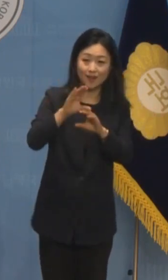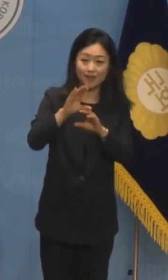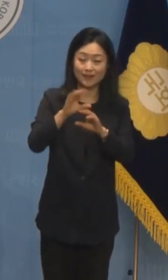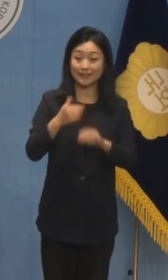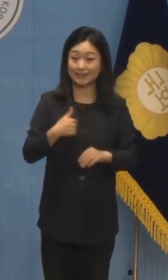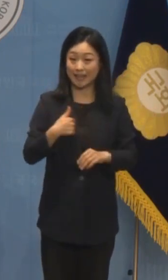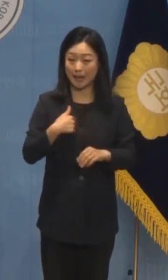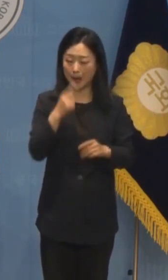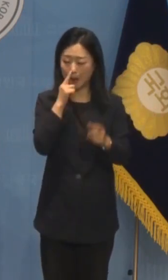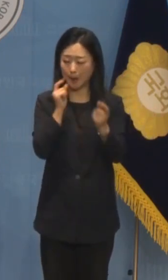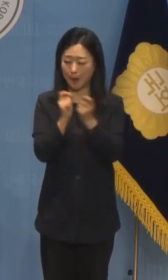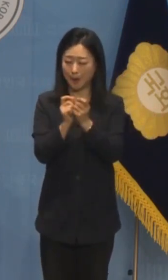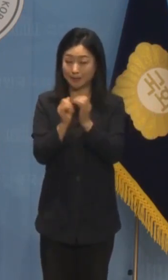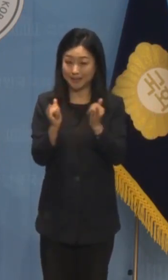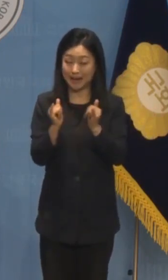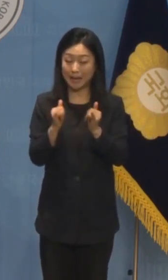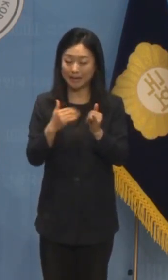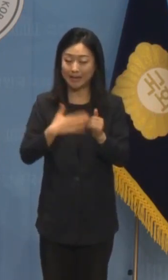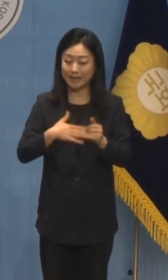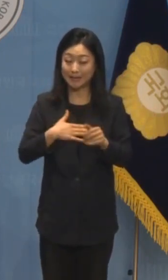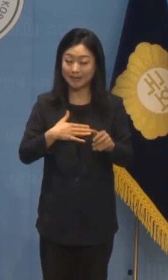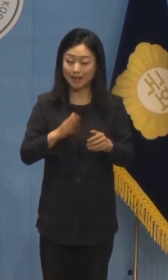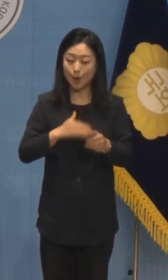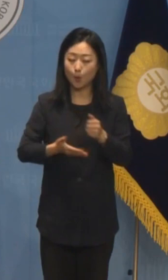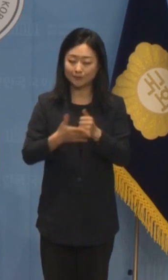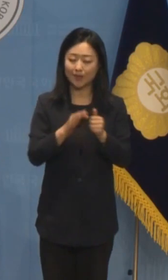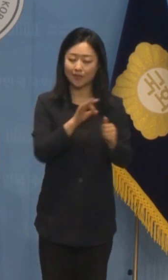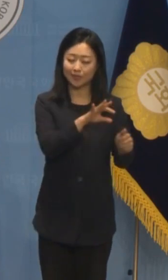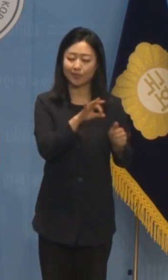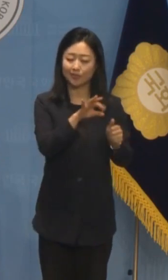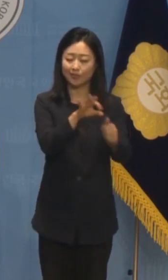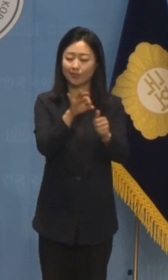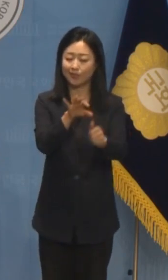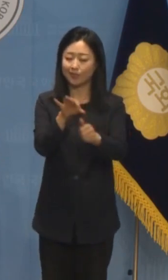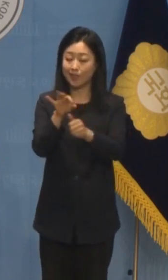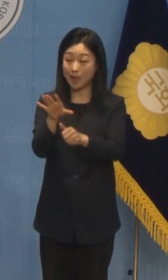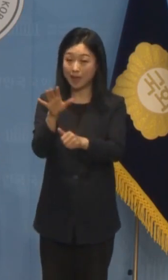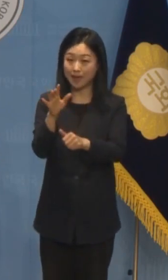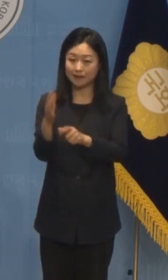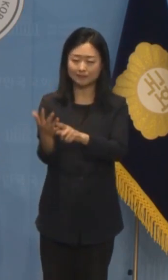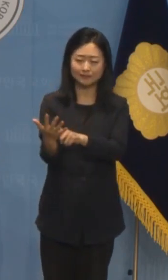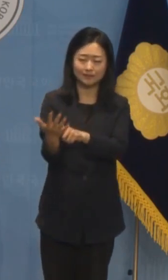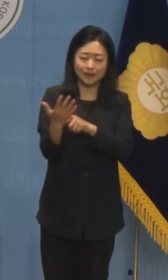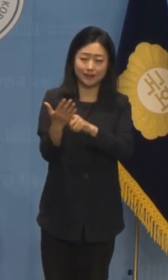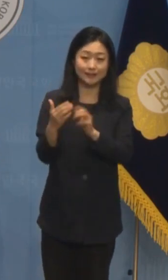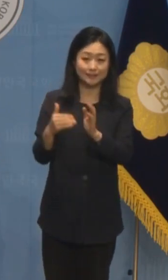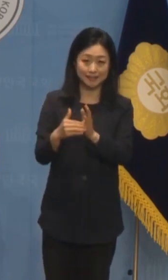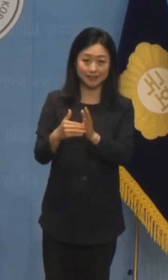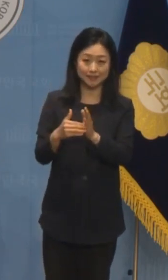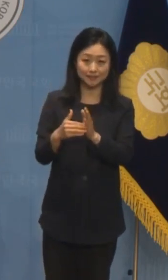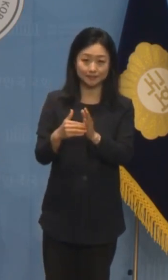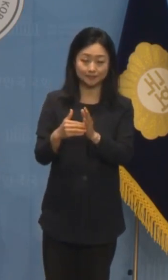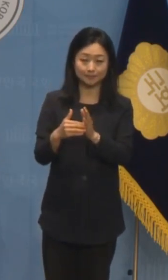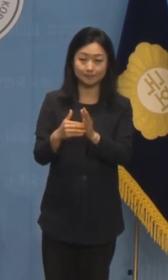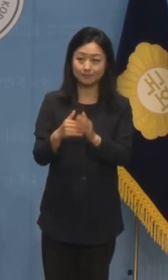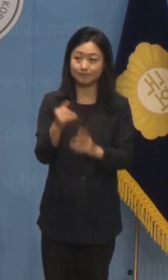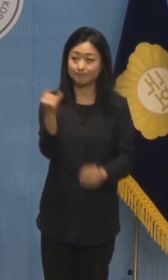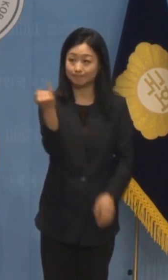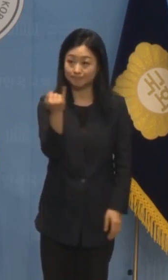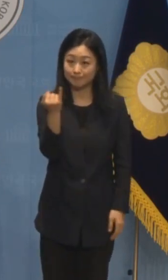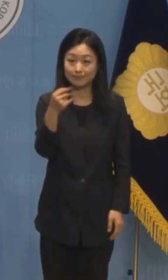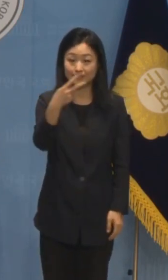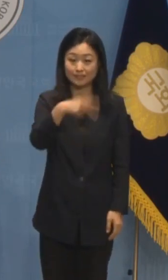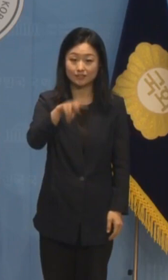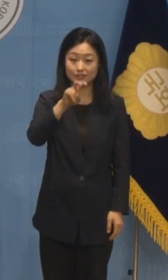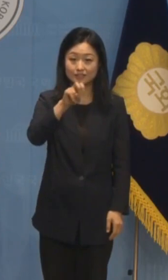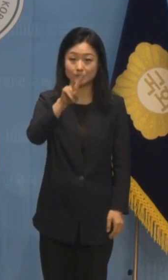자신과 가까운 이들의 공천을 직접 챙긴 의혹이 하나둘씩 드러나고 있습니다. 김건희 씨는